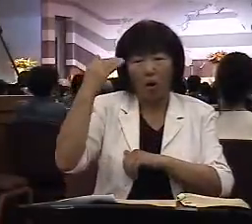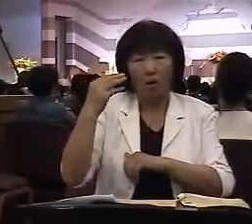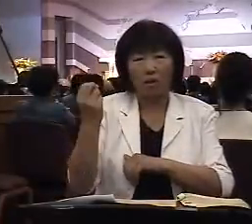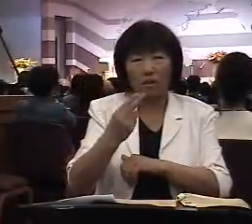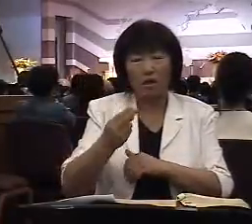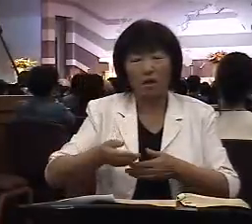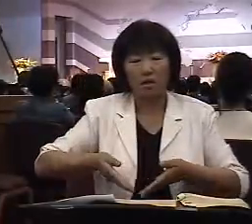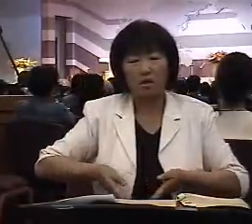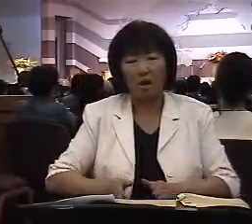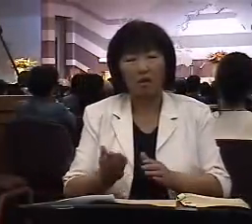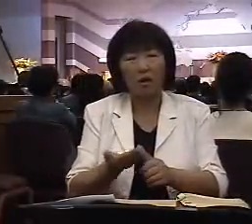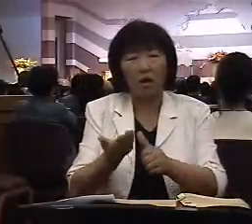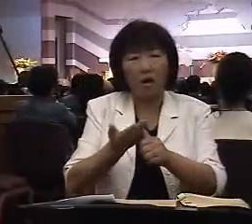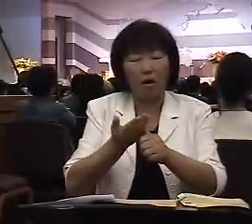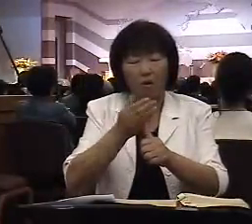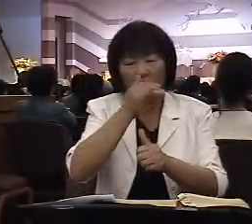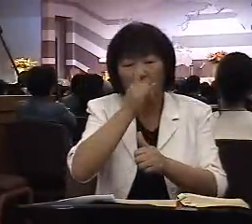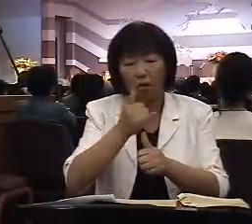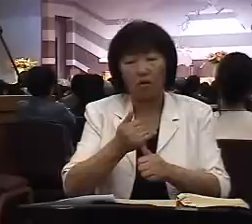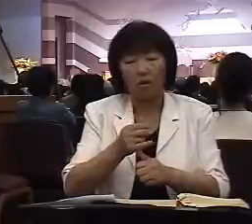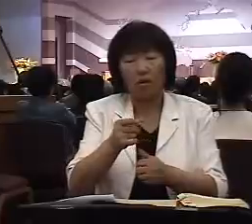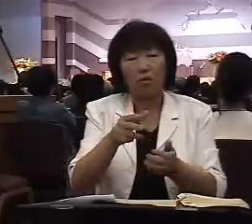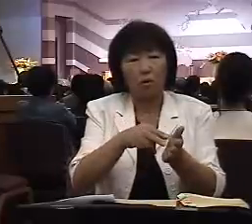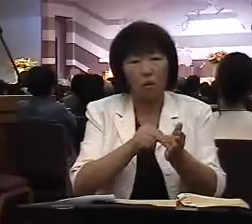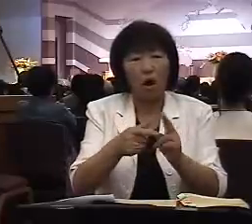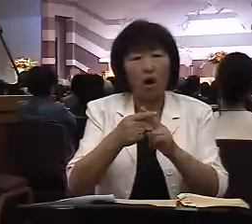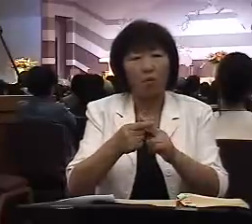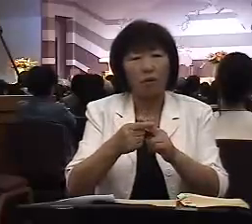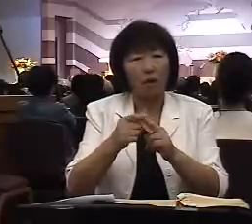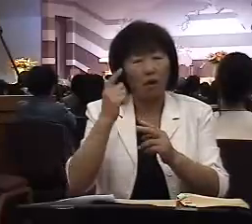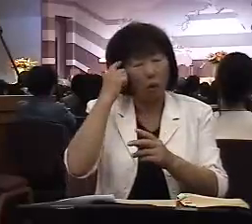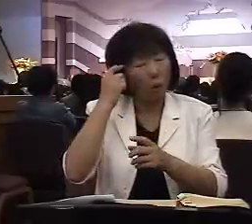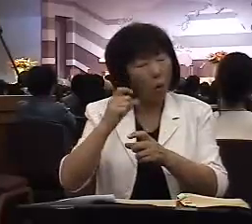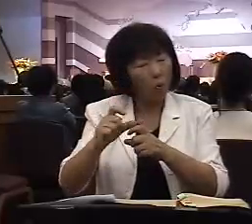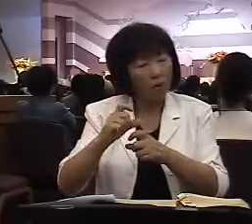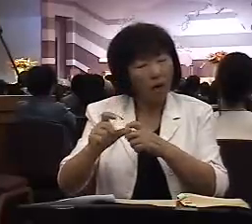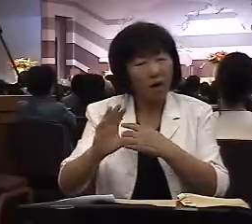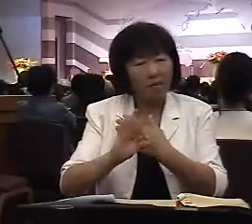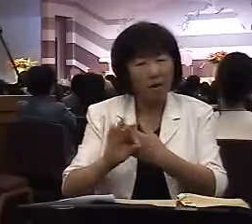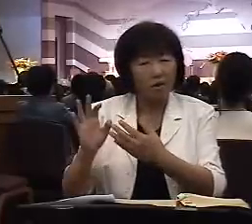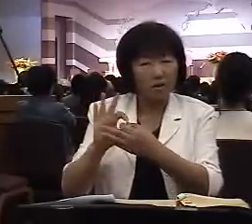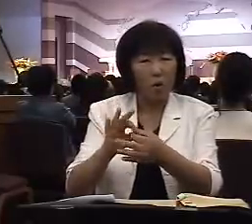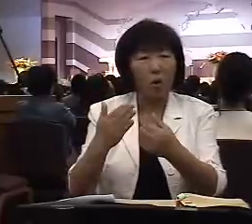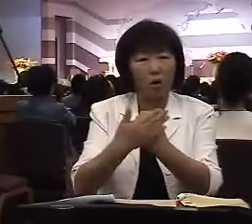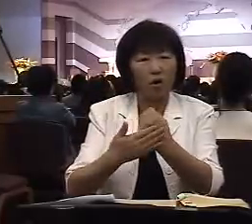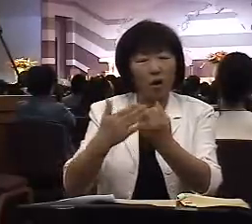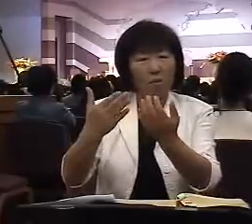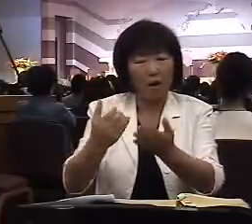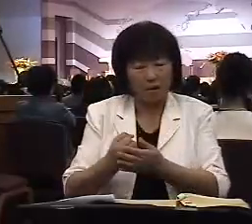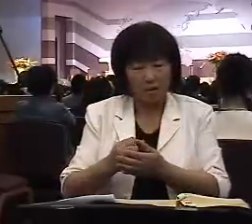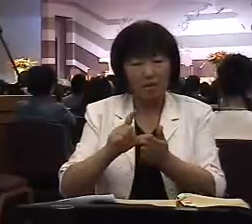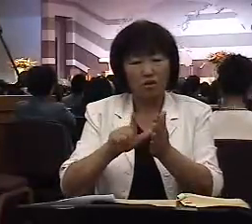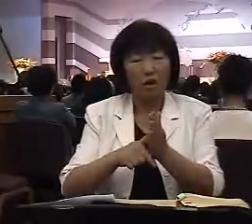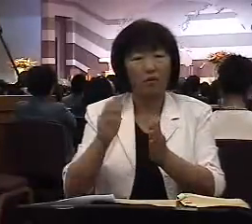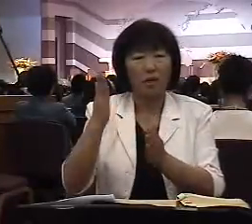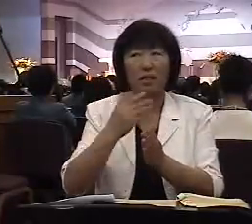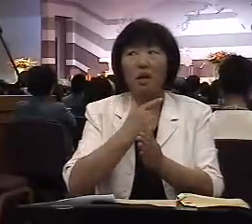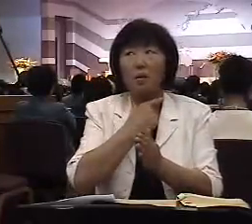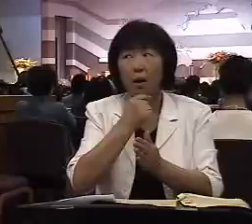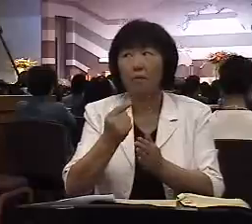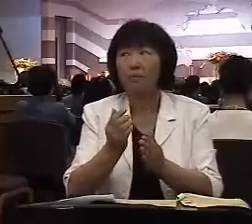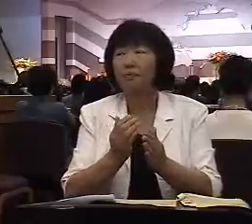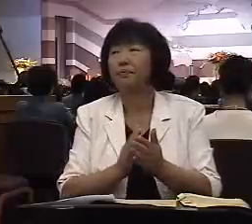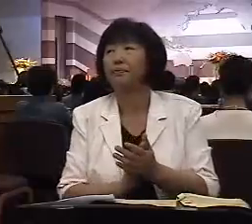이 문제를 가지고 함께 고민하면서 은혜 받는 시간이 되기를 바라는 것입니다.